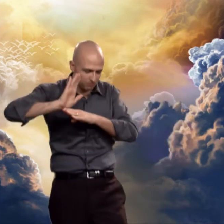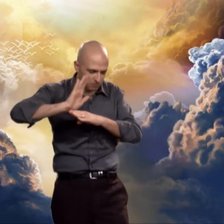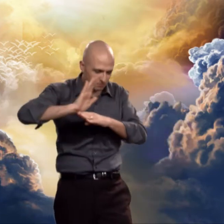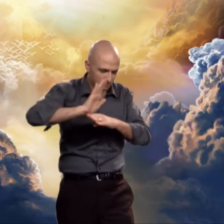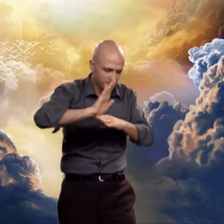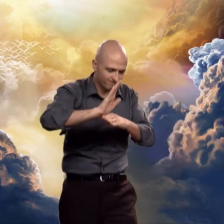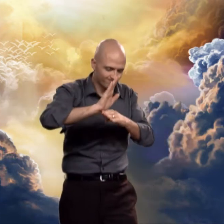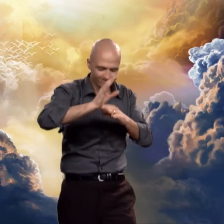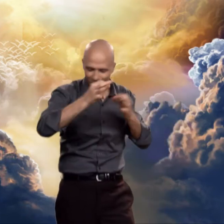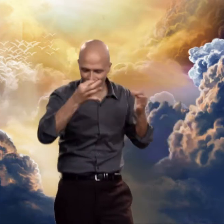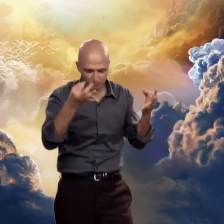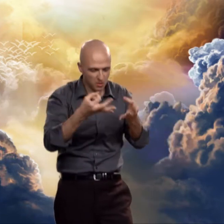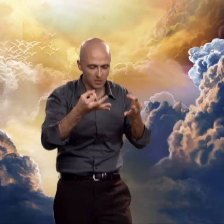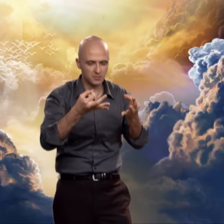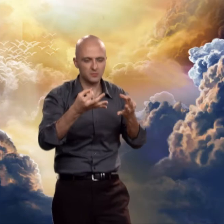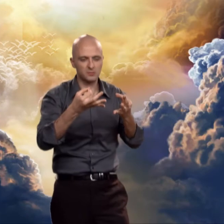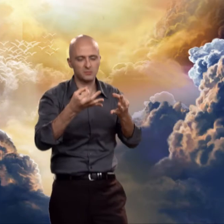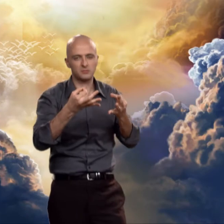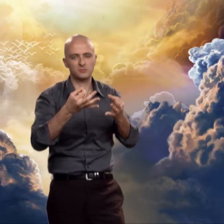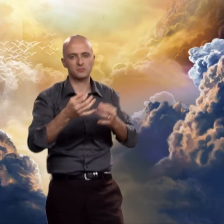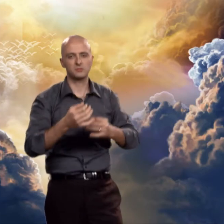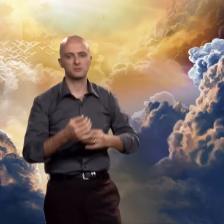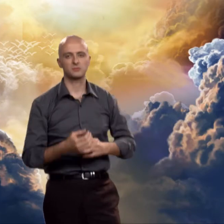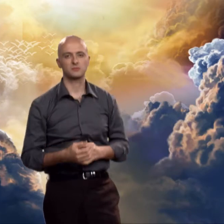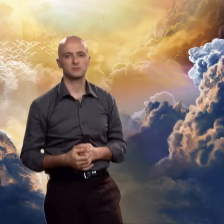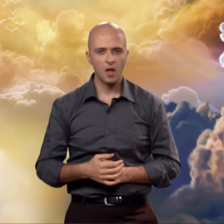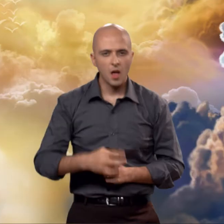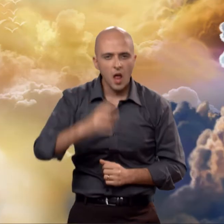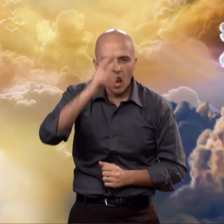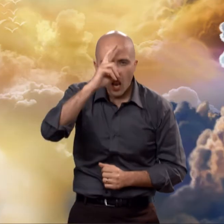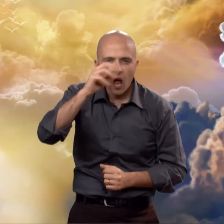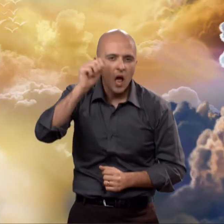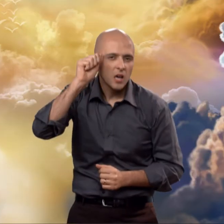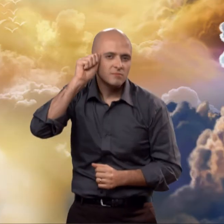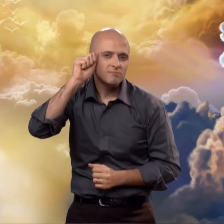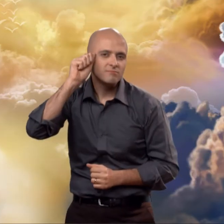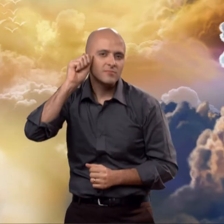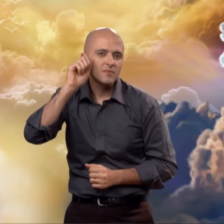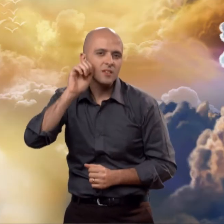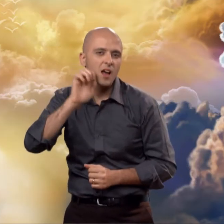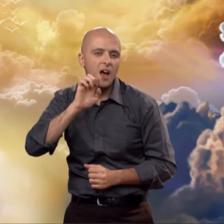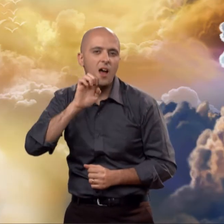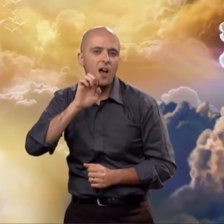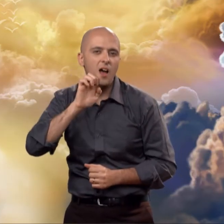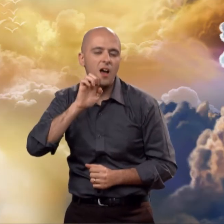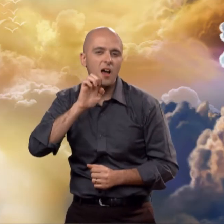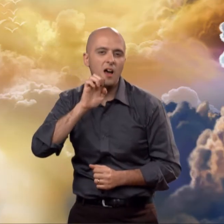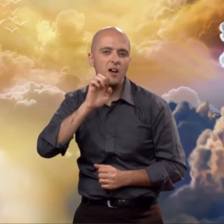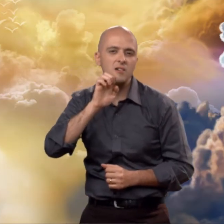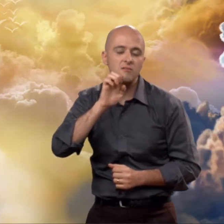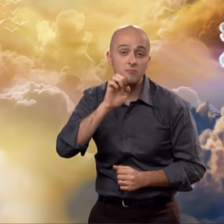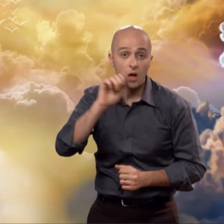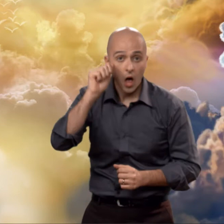pessoas fiéis em lugares ocultos preservaram sua honra. Essas verdades relacionadas ao Evangelho